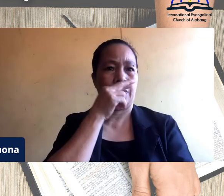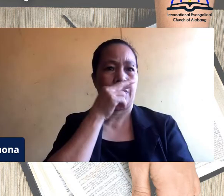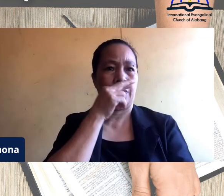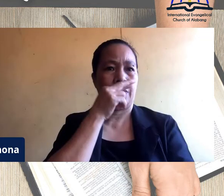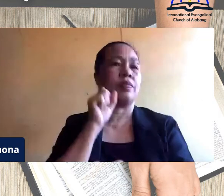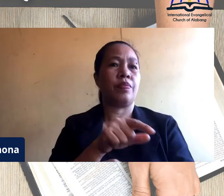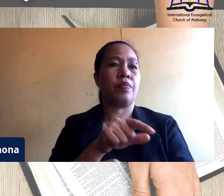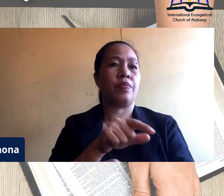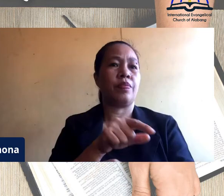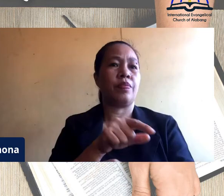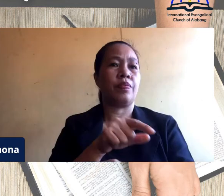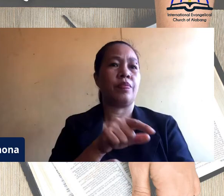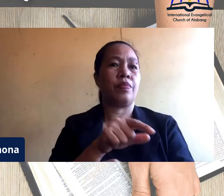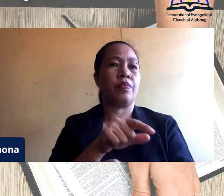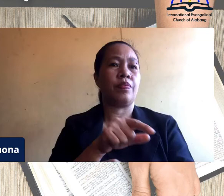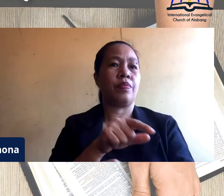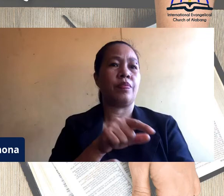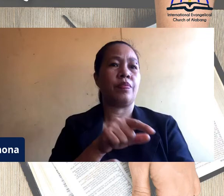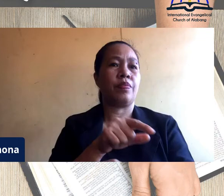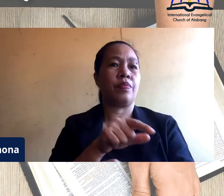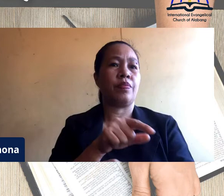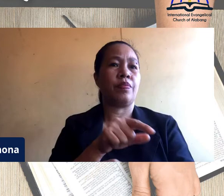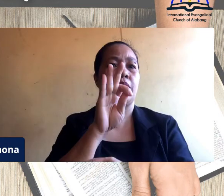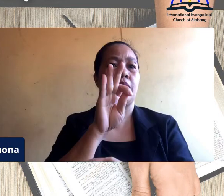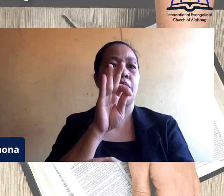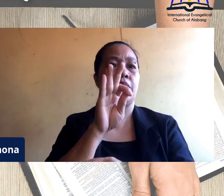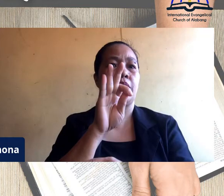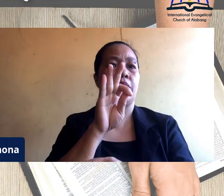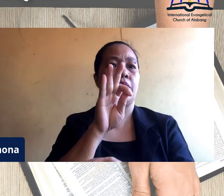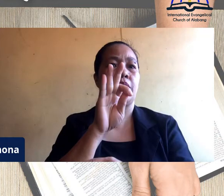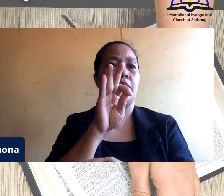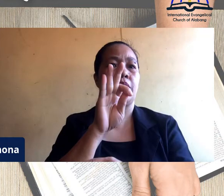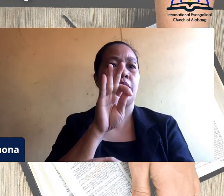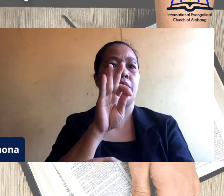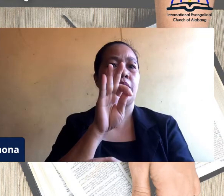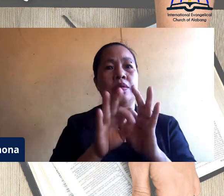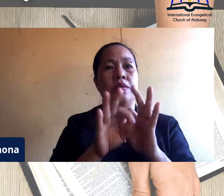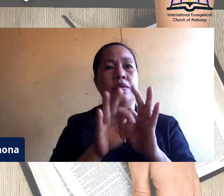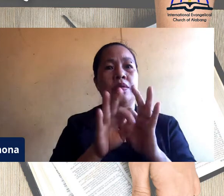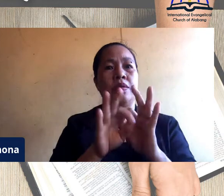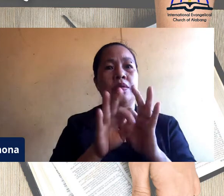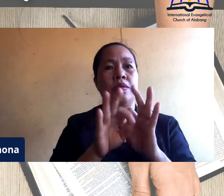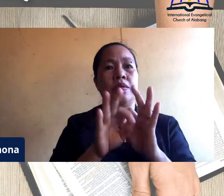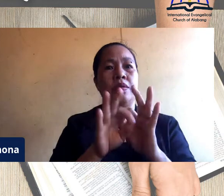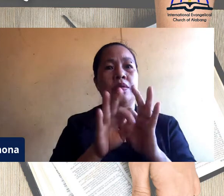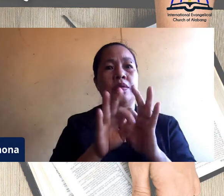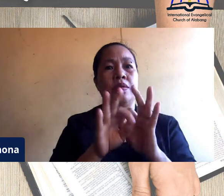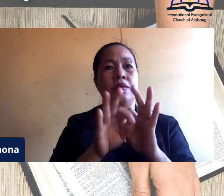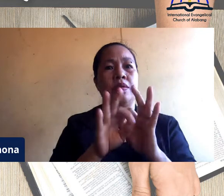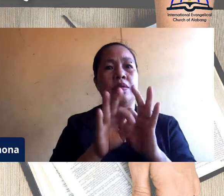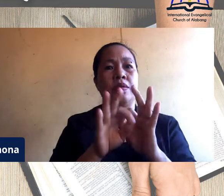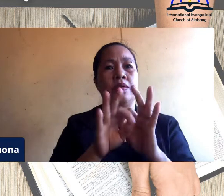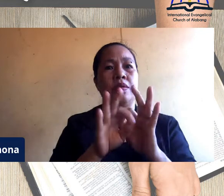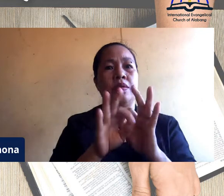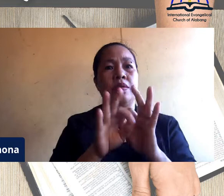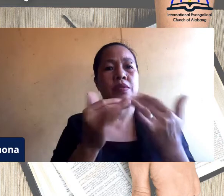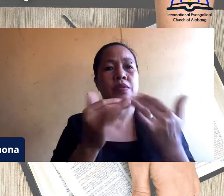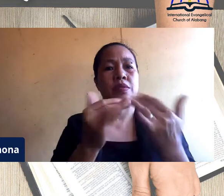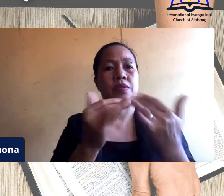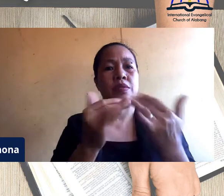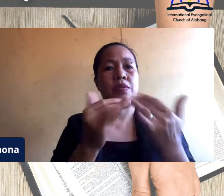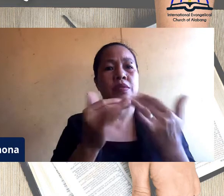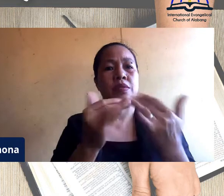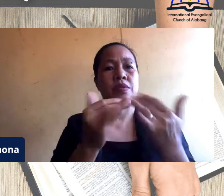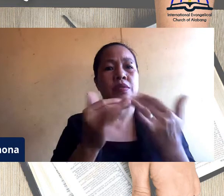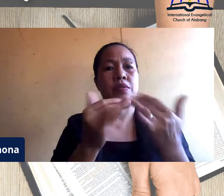tumaari kung kinakailangan ay mag-practice ng minimum safety protocols. Gaya na kung kailangan po natin umalis, gaya po